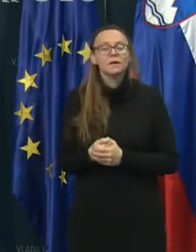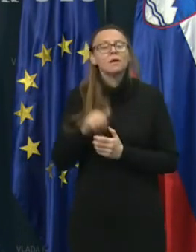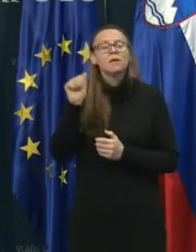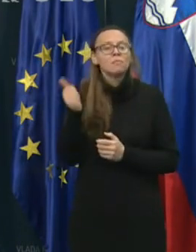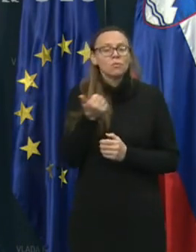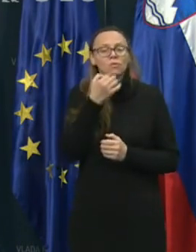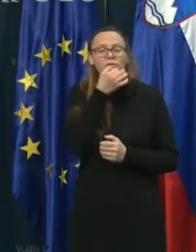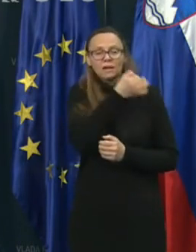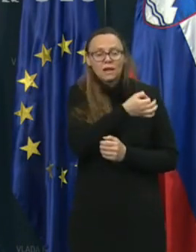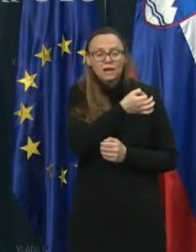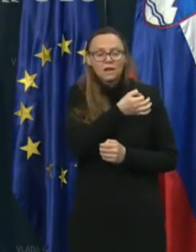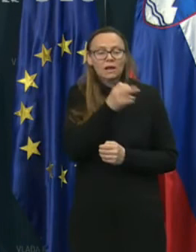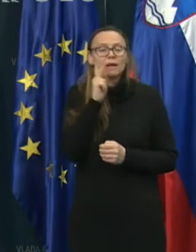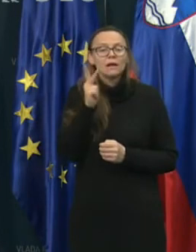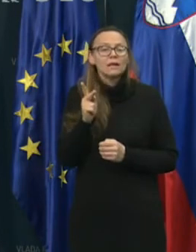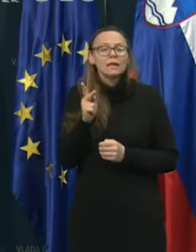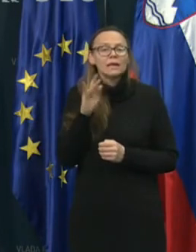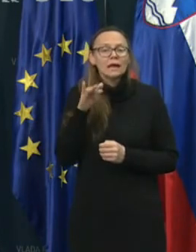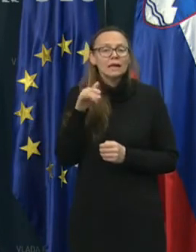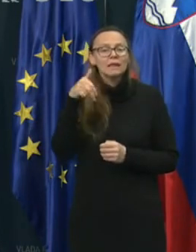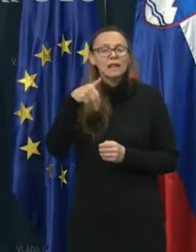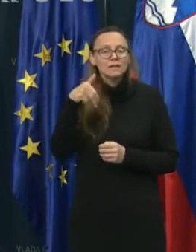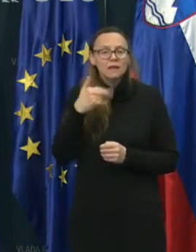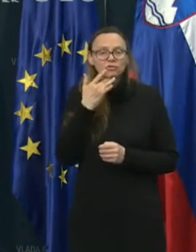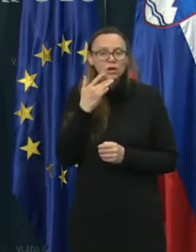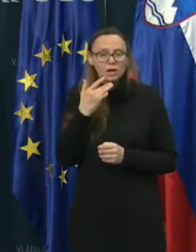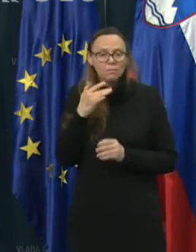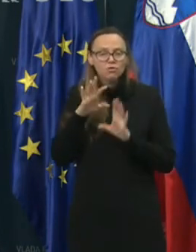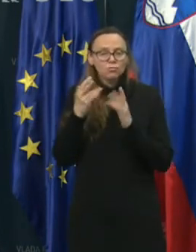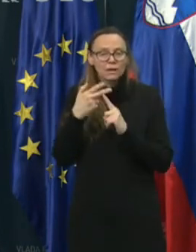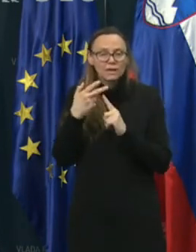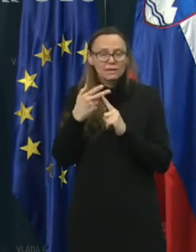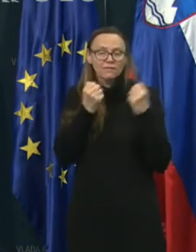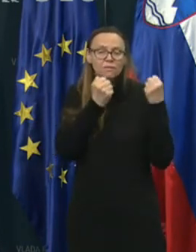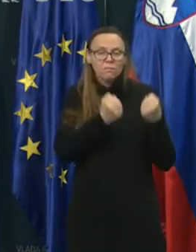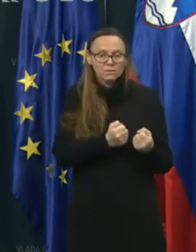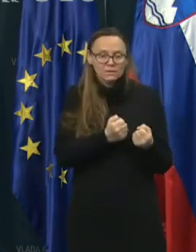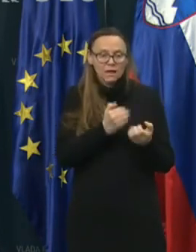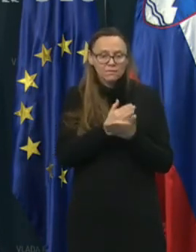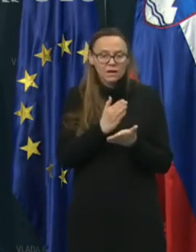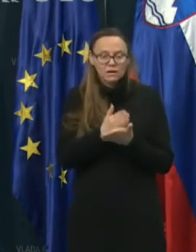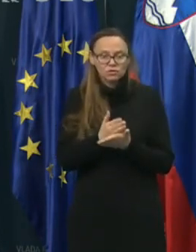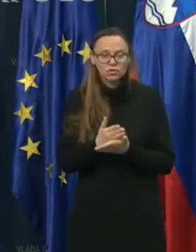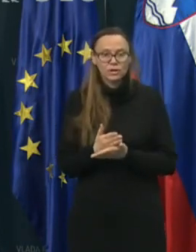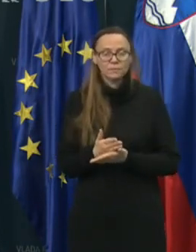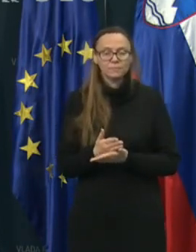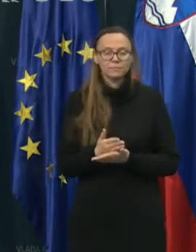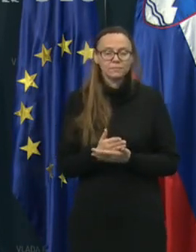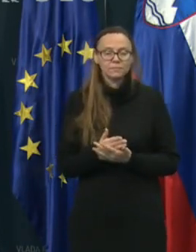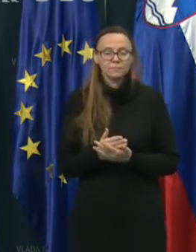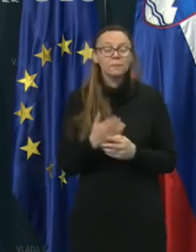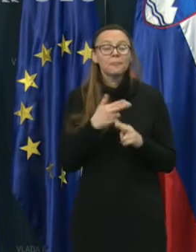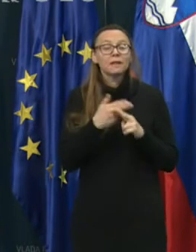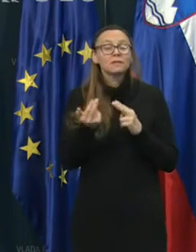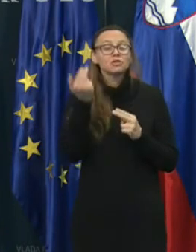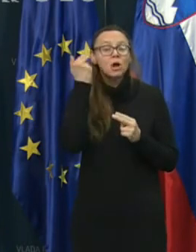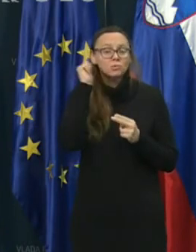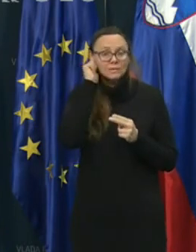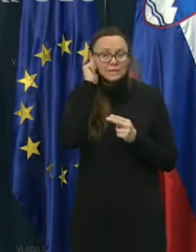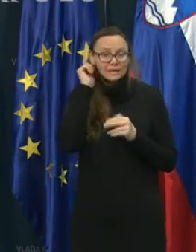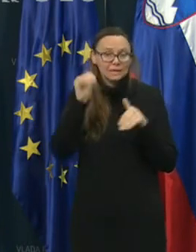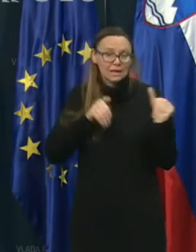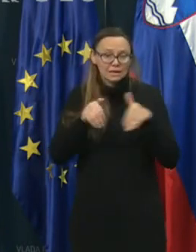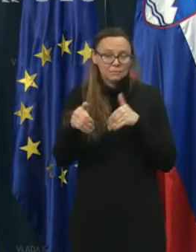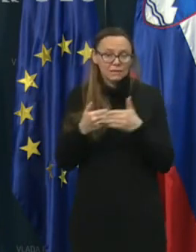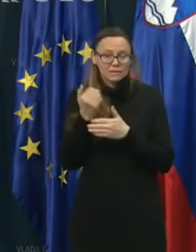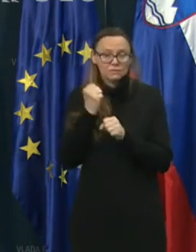ga je Nataša Repovž, Planet TV, zastavila že državni sekretarki na Ministrstvu za delo, družino,